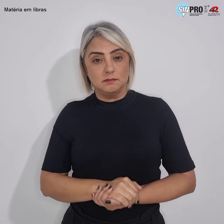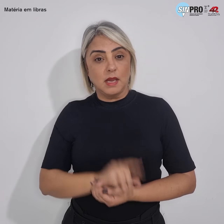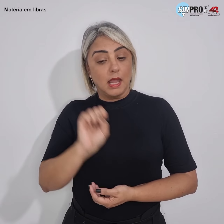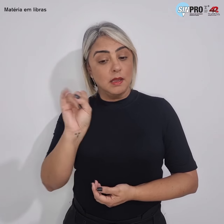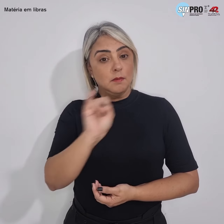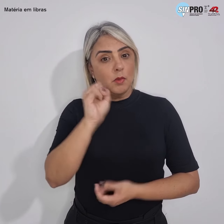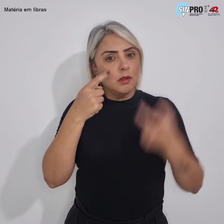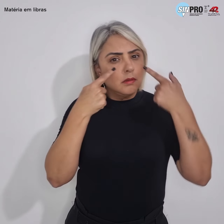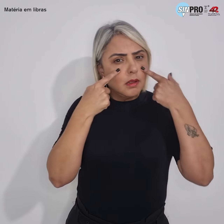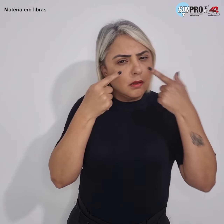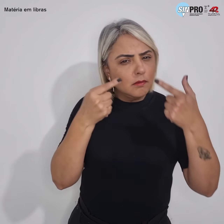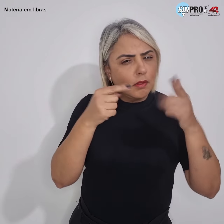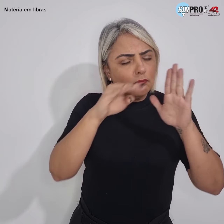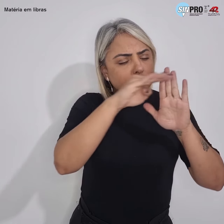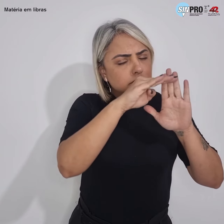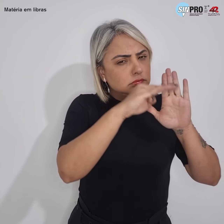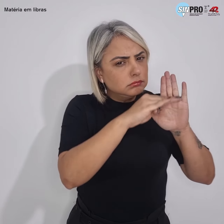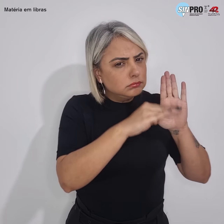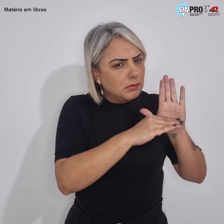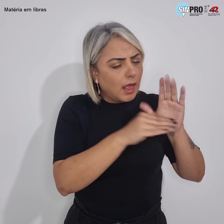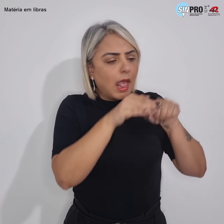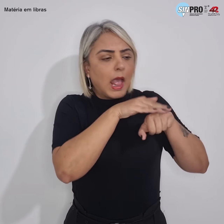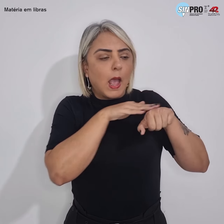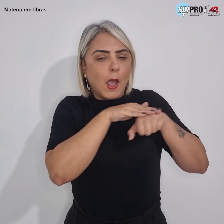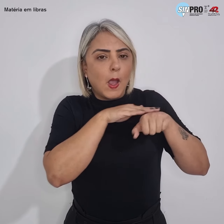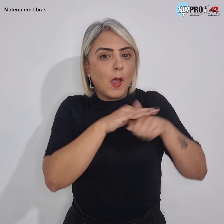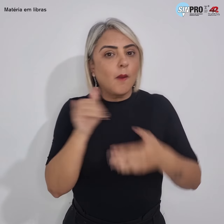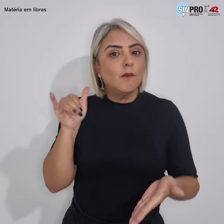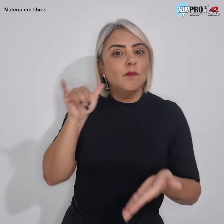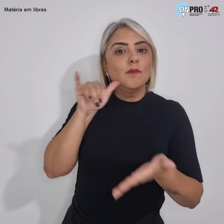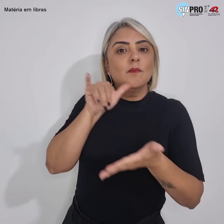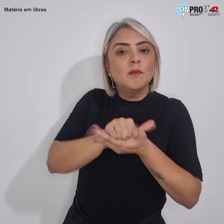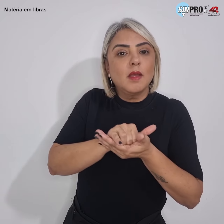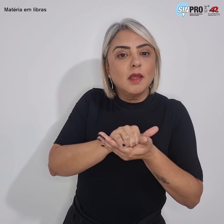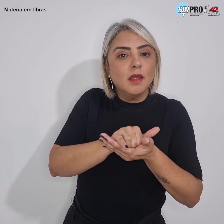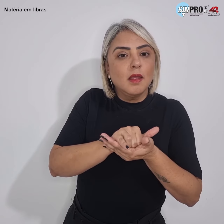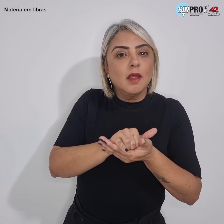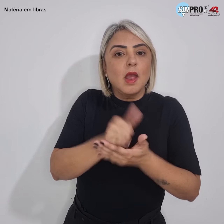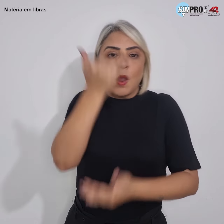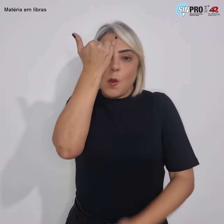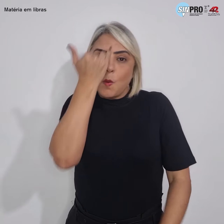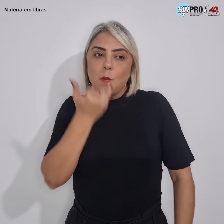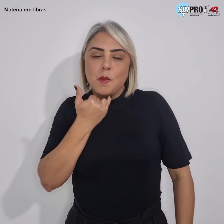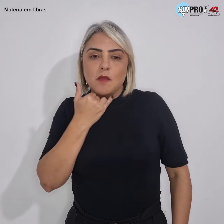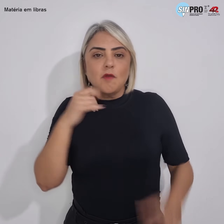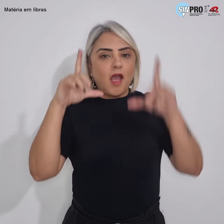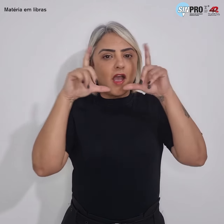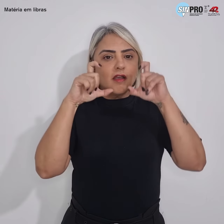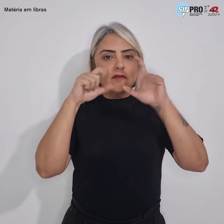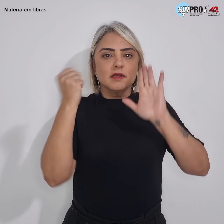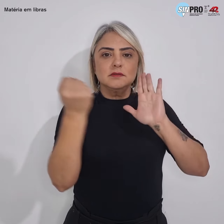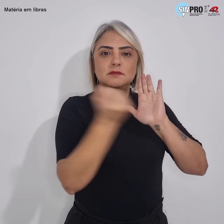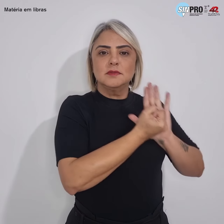É importante ficar atento, pois a conversa é feita em aplicativo com o perfil que leva a foto da logo do